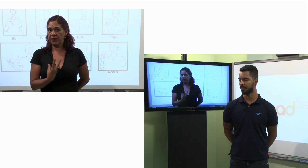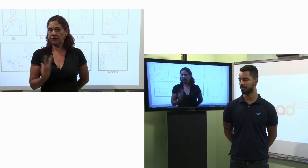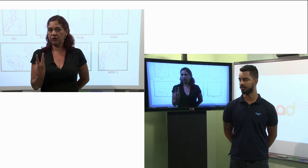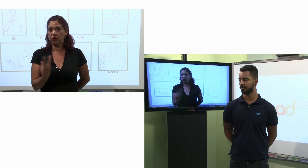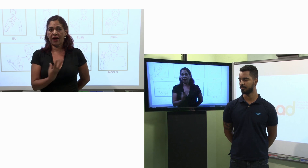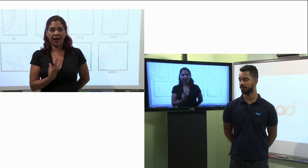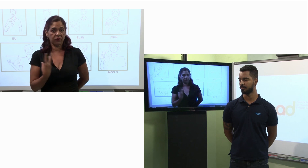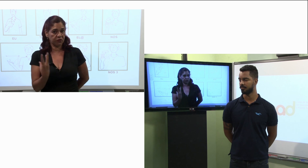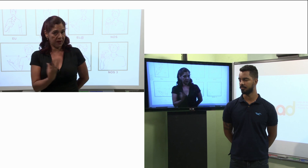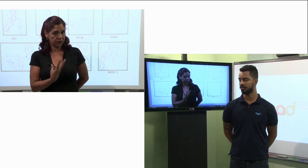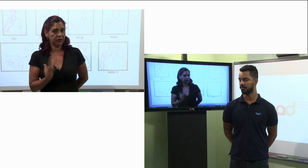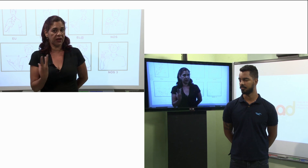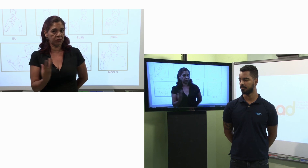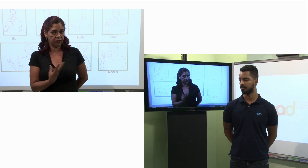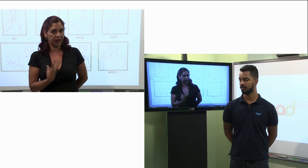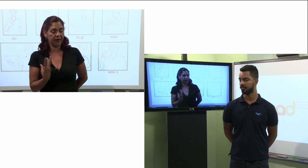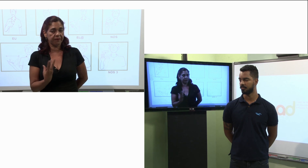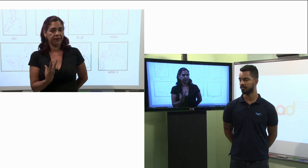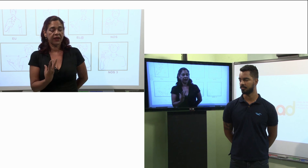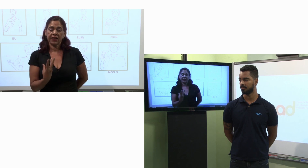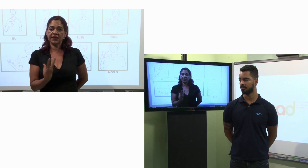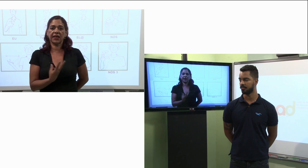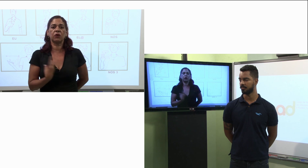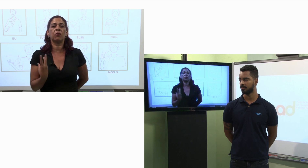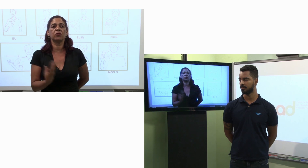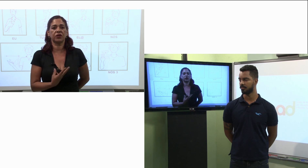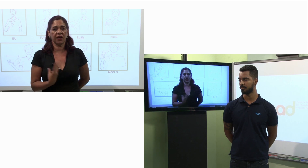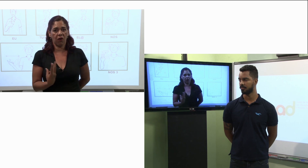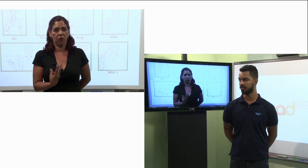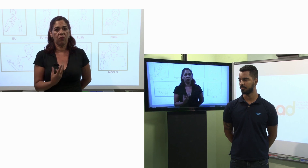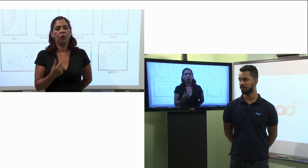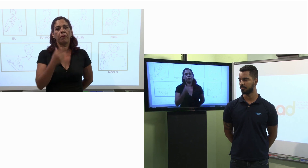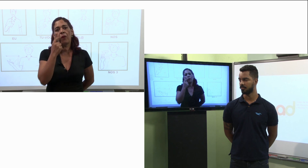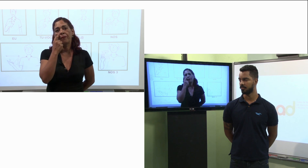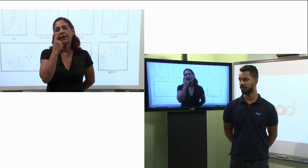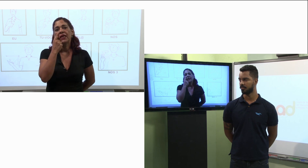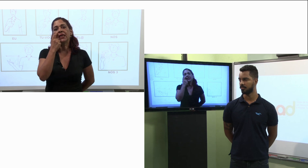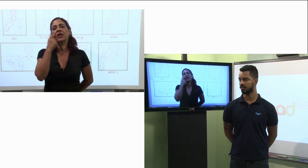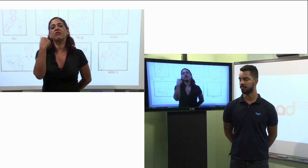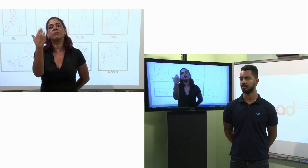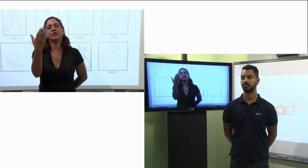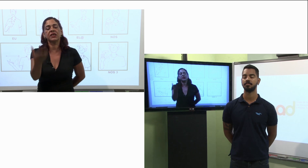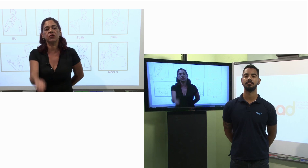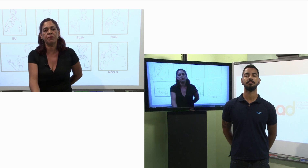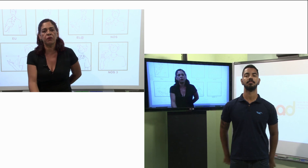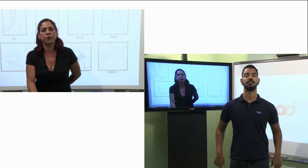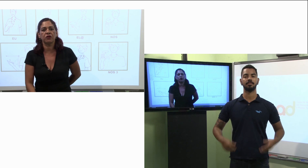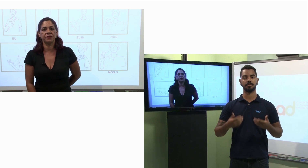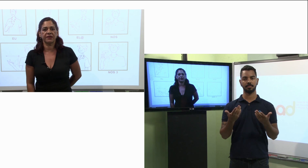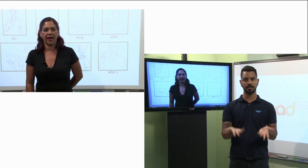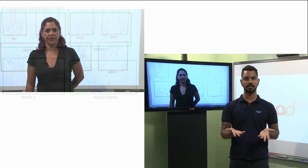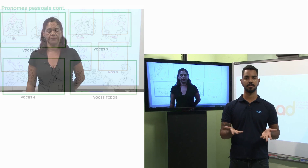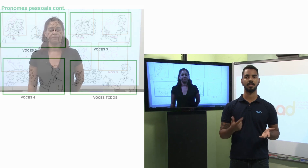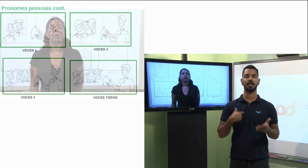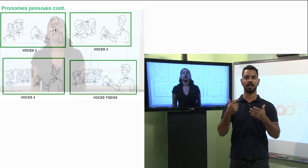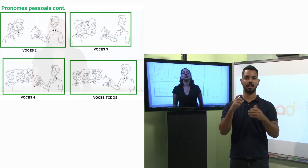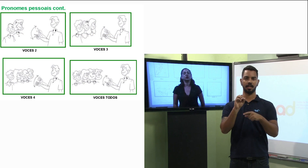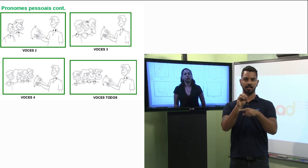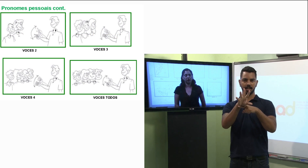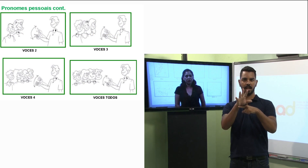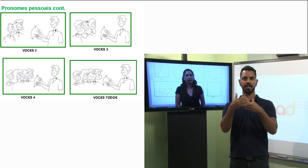com movimento circular no espaço neutro, né? Que seria o modo trial. Bom, então vamos seguindo para o próximo